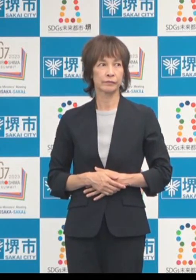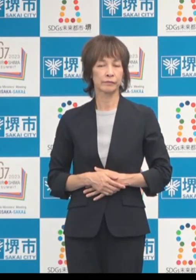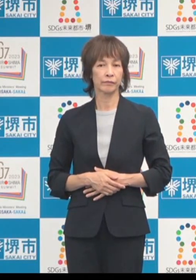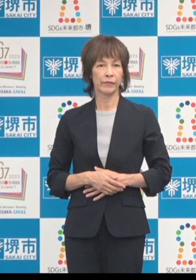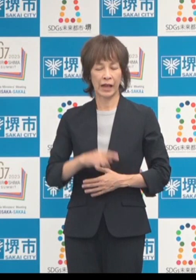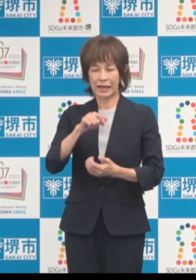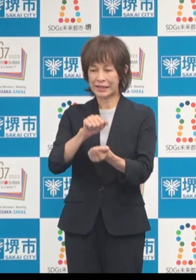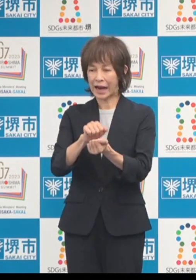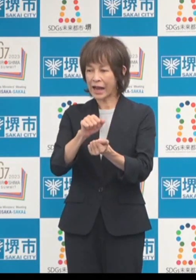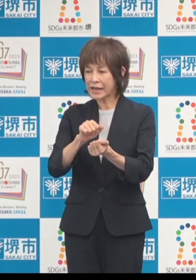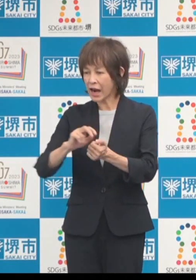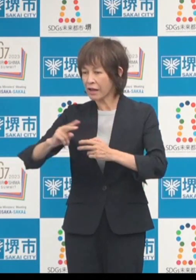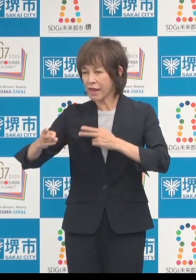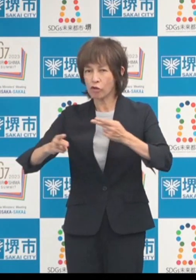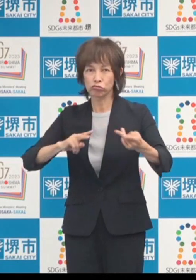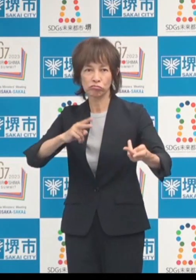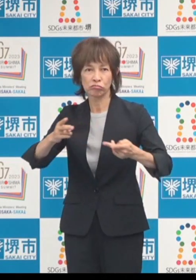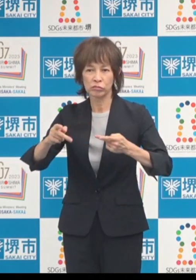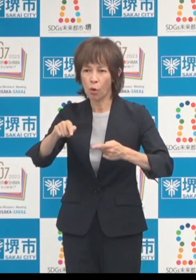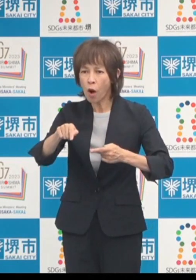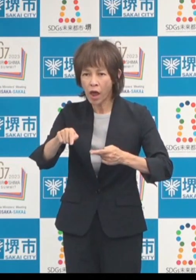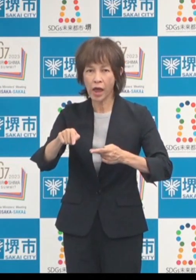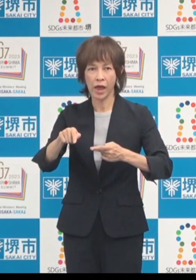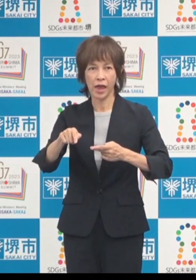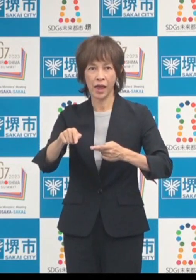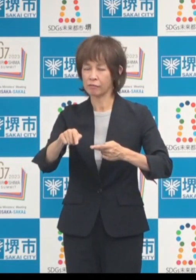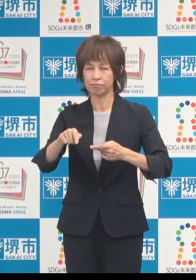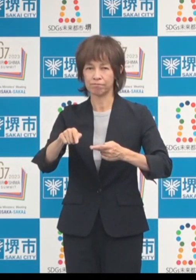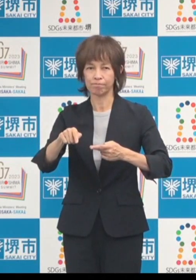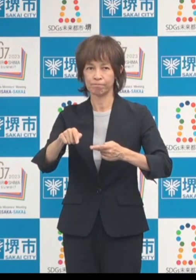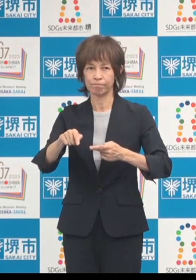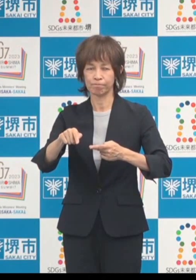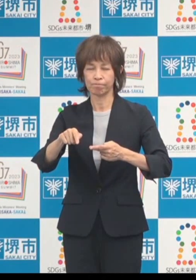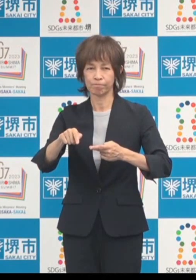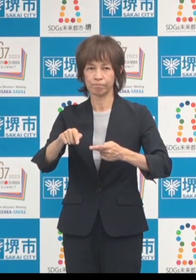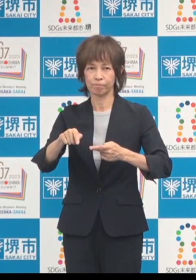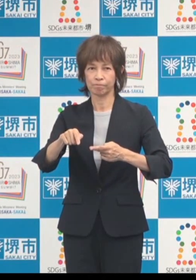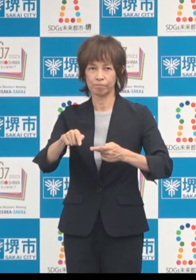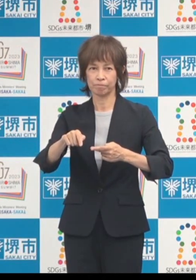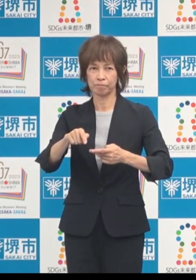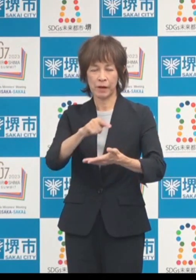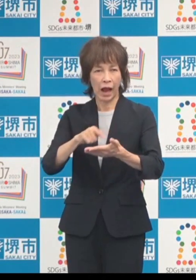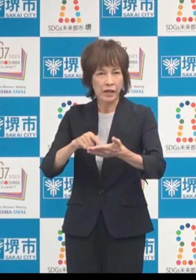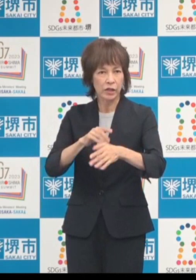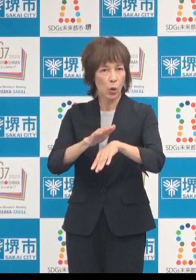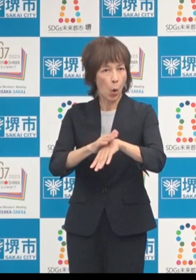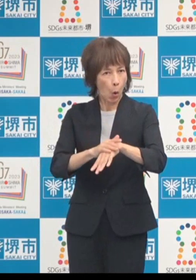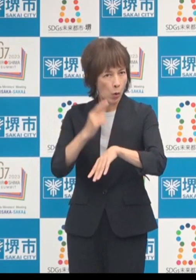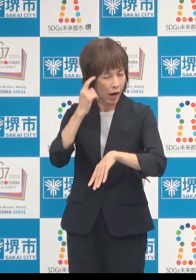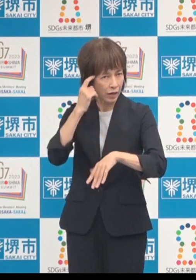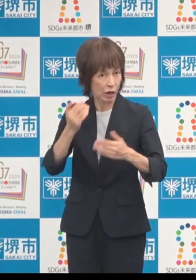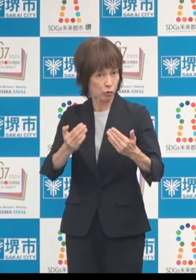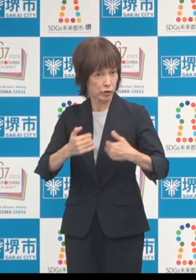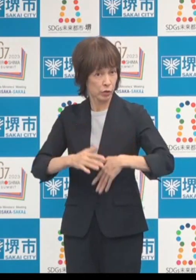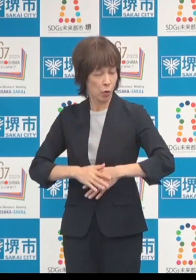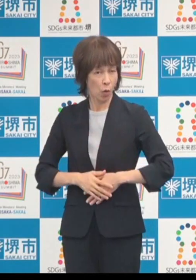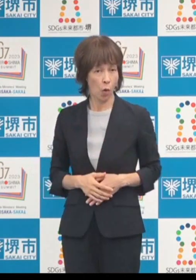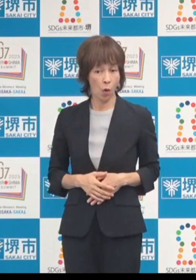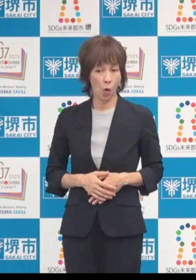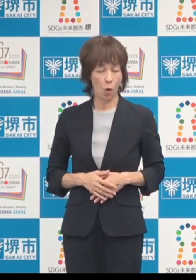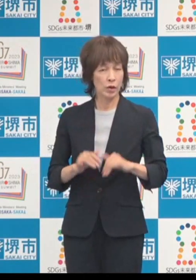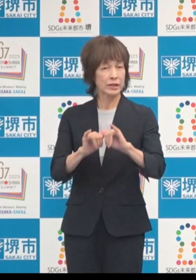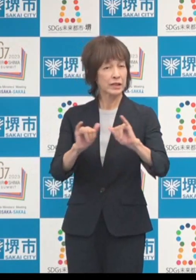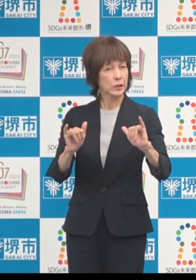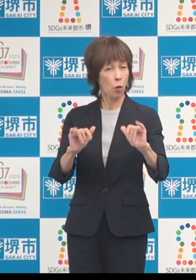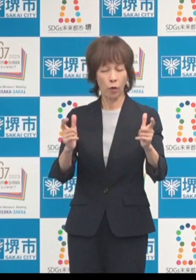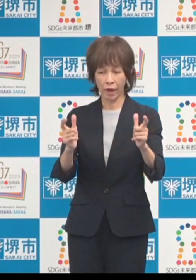改善に向けて特に取り組まなければいけない課題だと考えています。その人口減という、まあ、大きな課題に関しては、